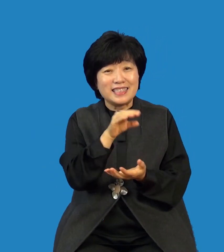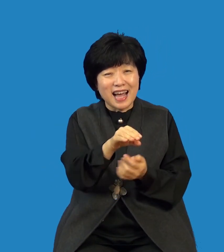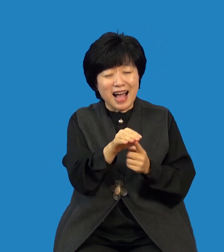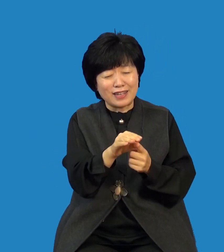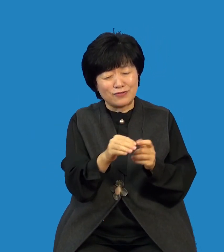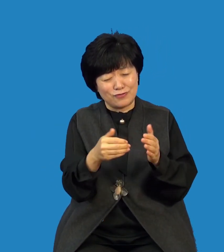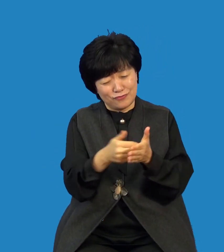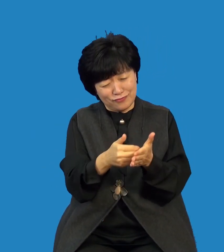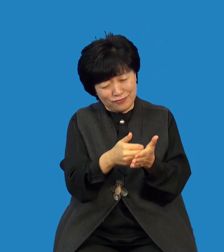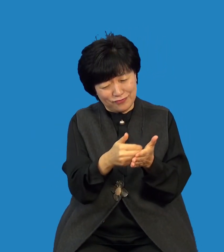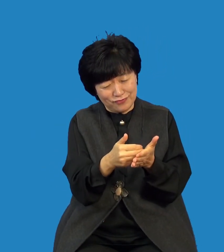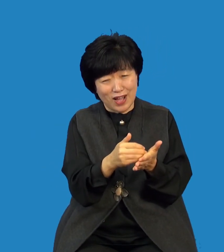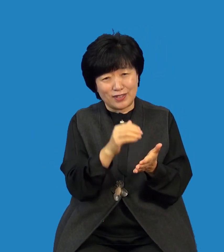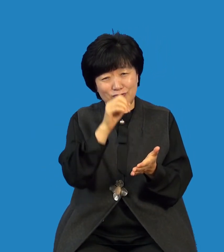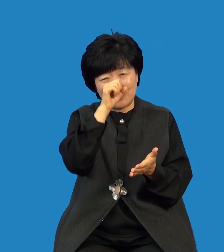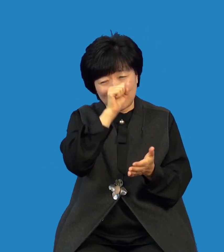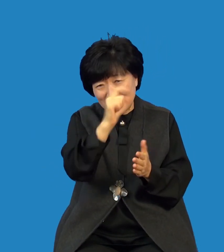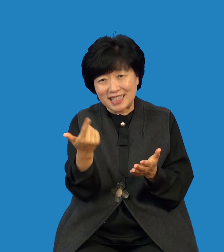있는 것 같은.